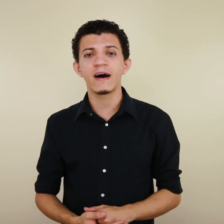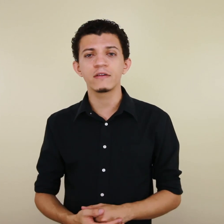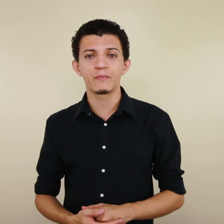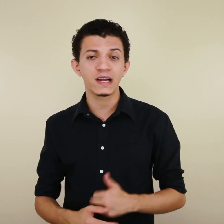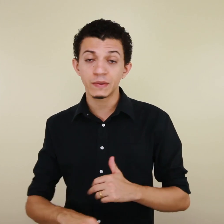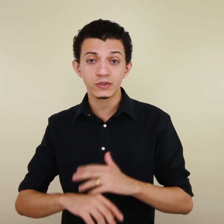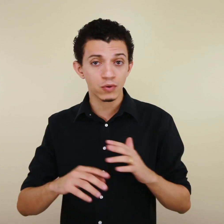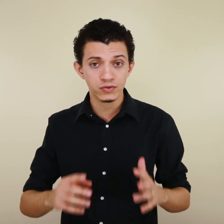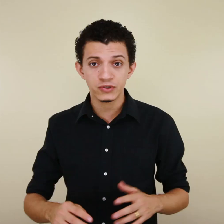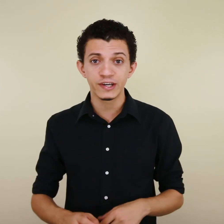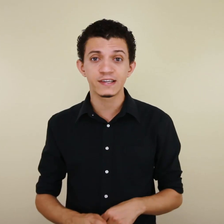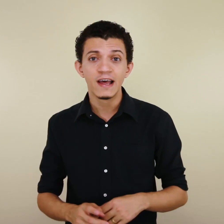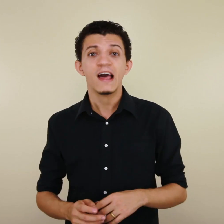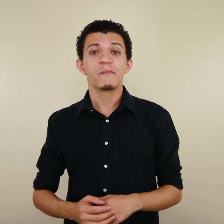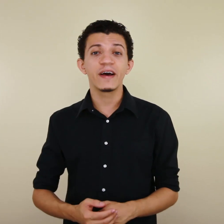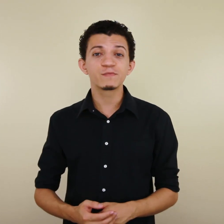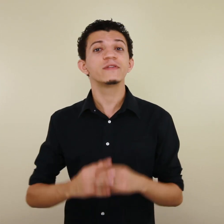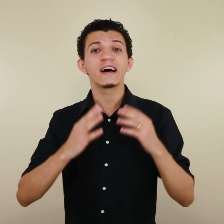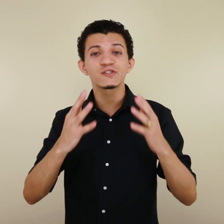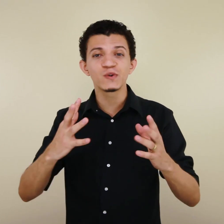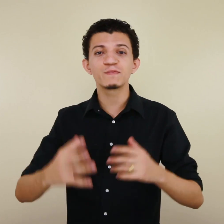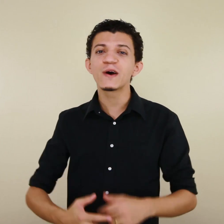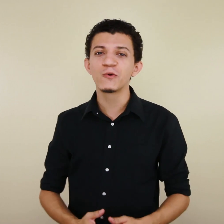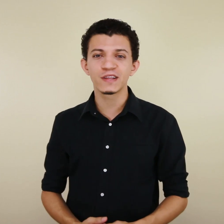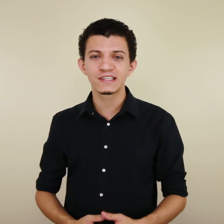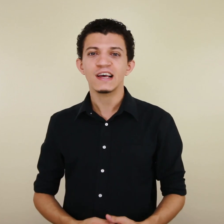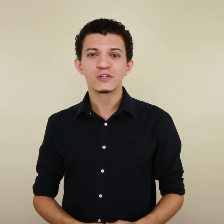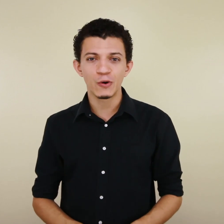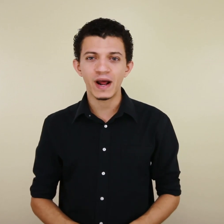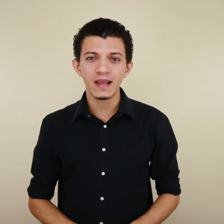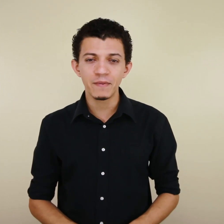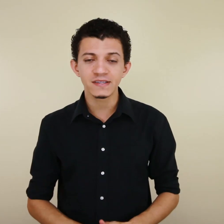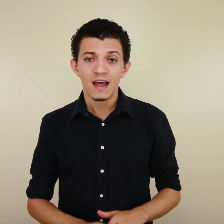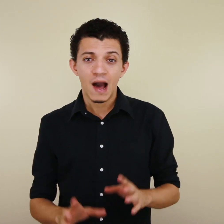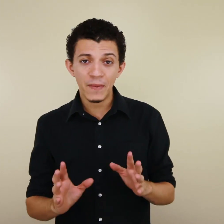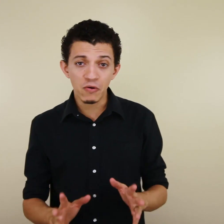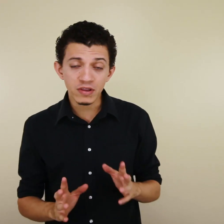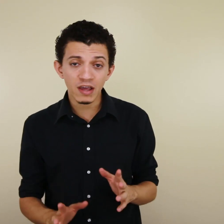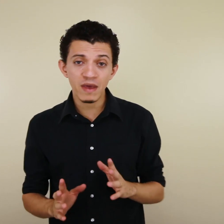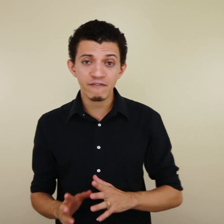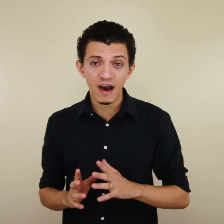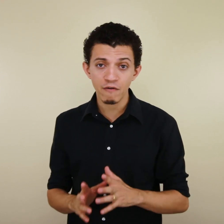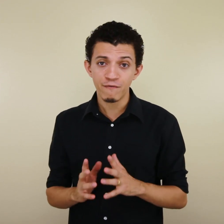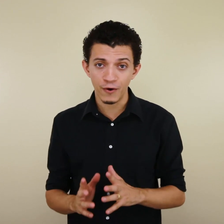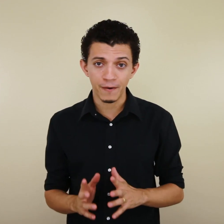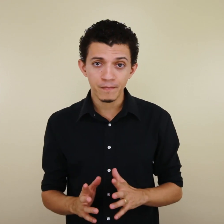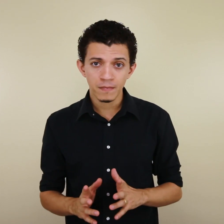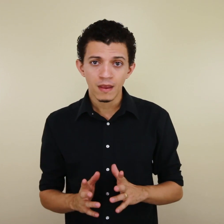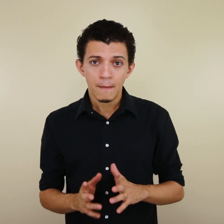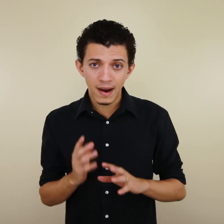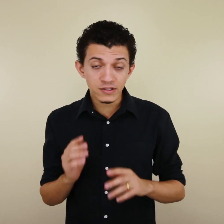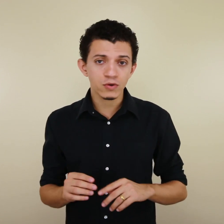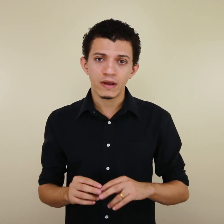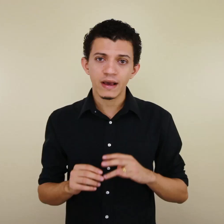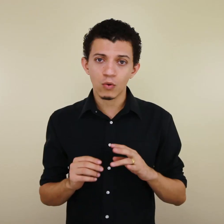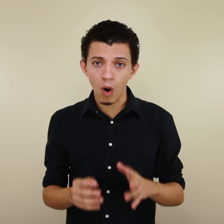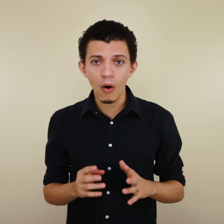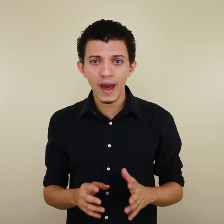gravado praticamente todos os dias para responder às suas perguntas sobre a Libras. A pergunta que me enviaram foi: Madison, qual é